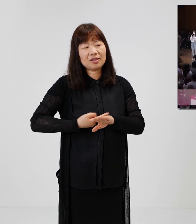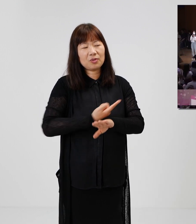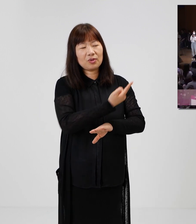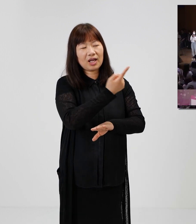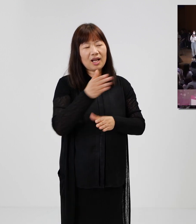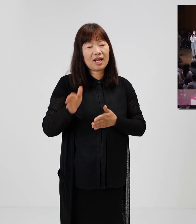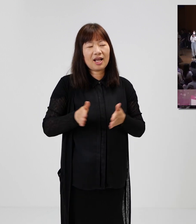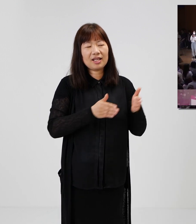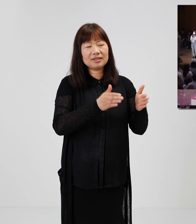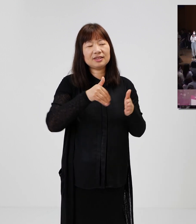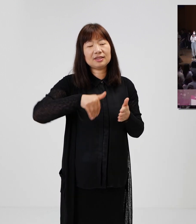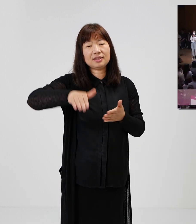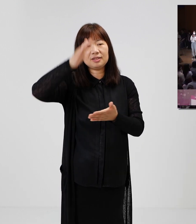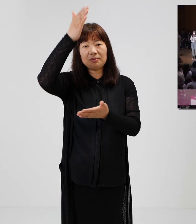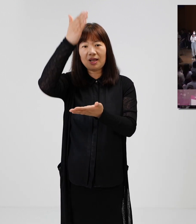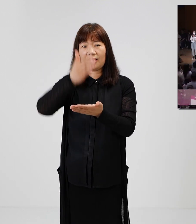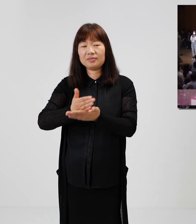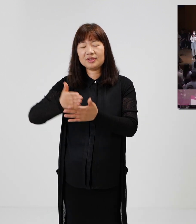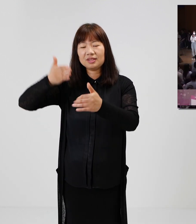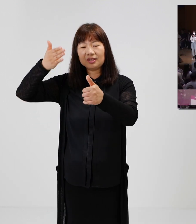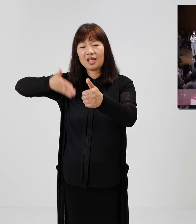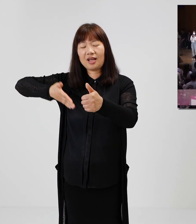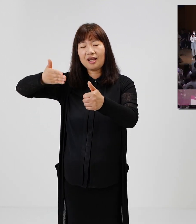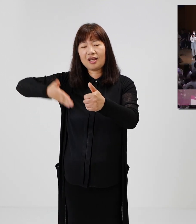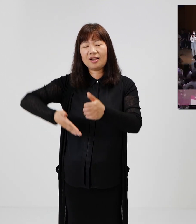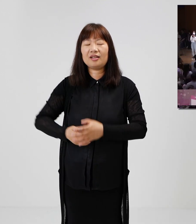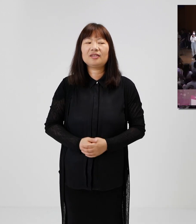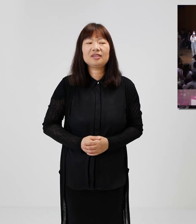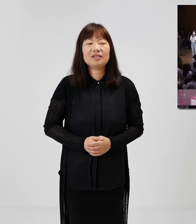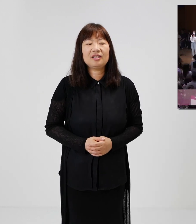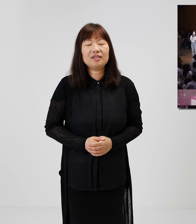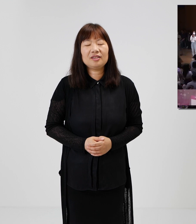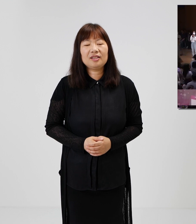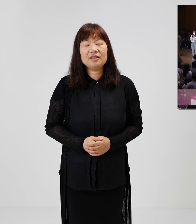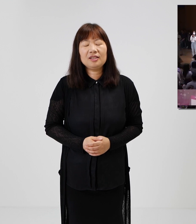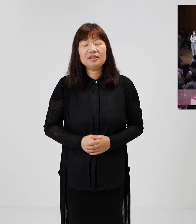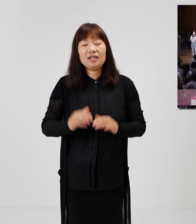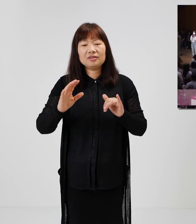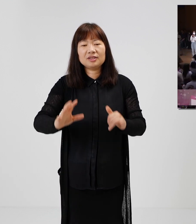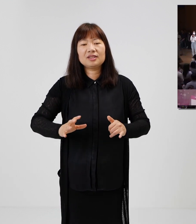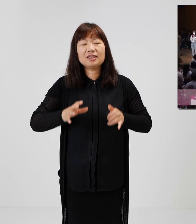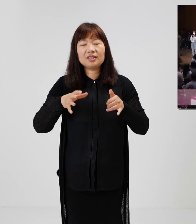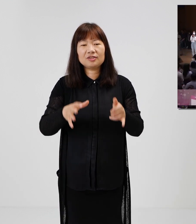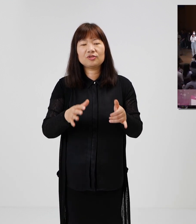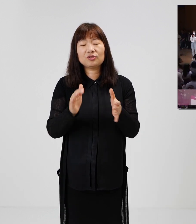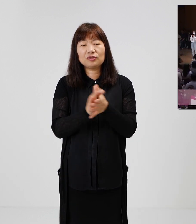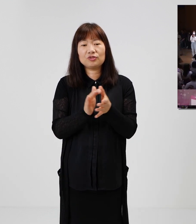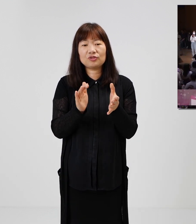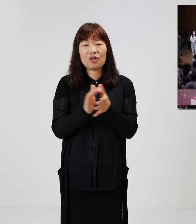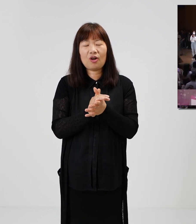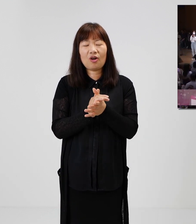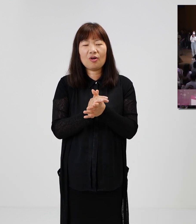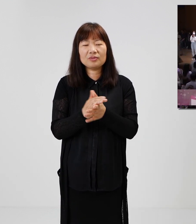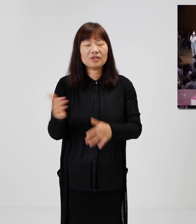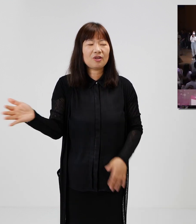딴 길로 가지 맙시다. 이 세상 친구